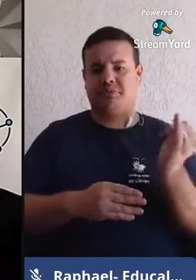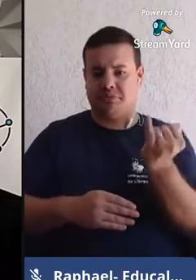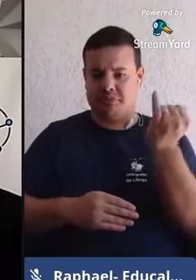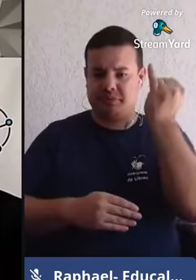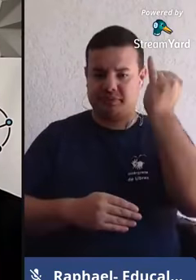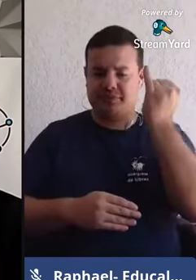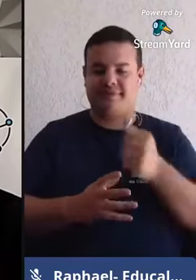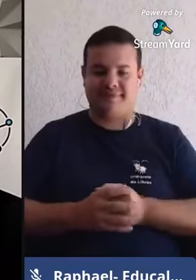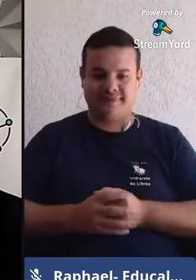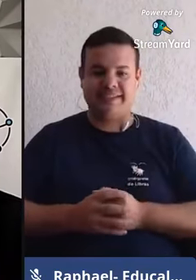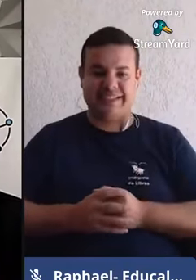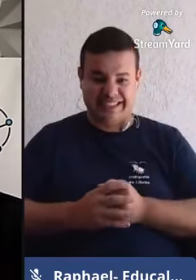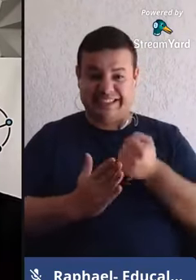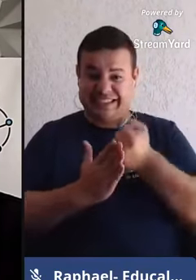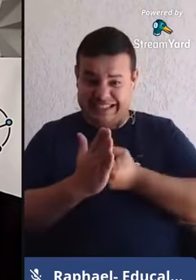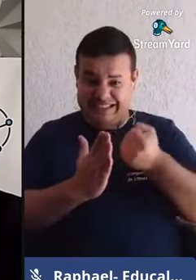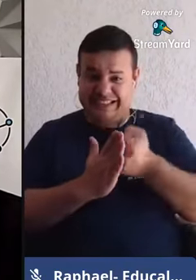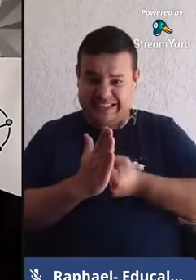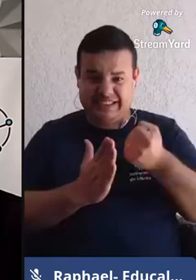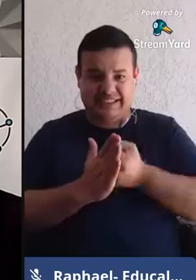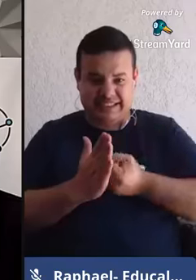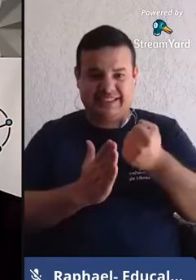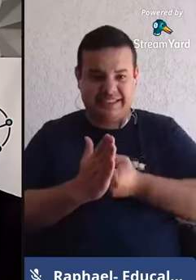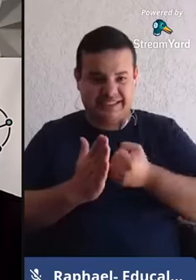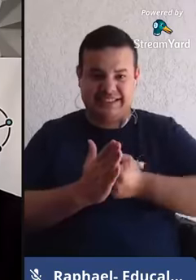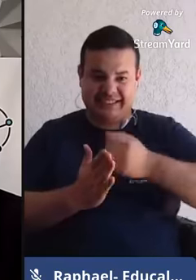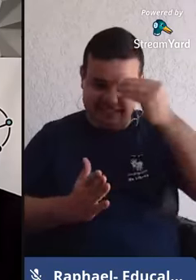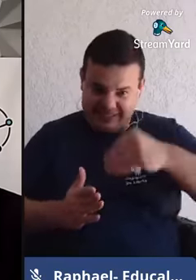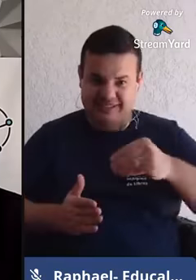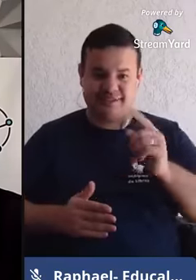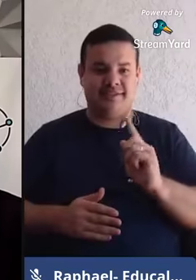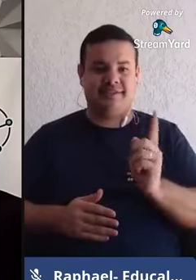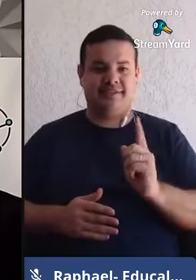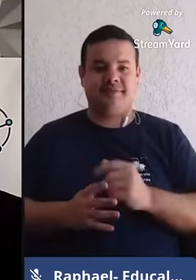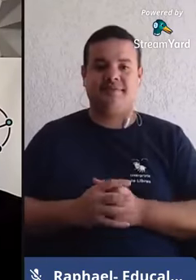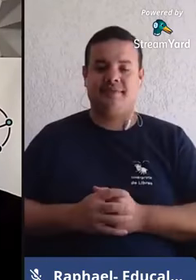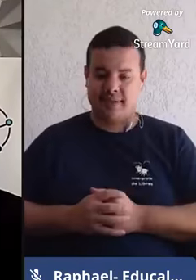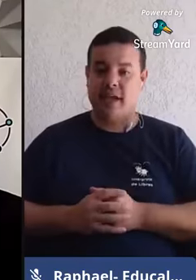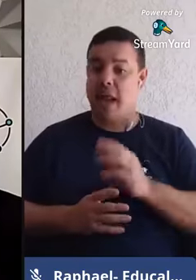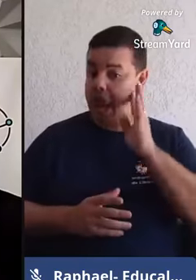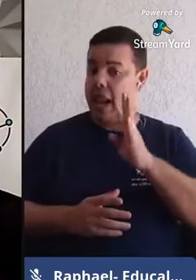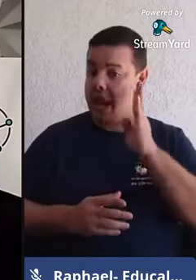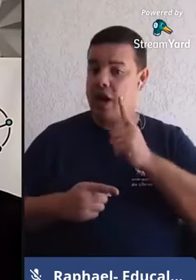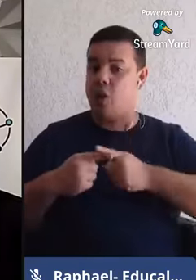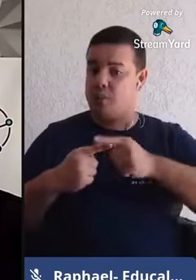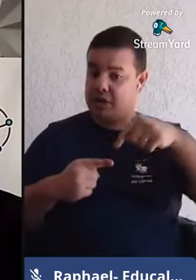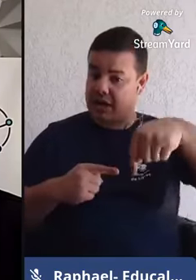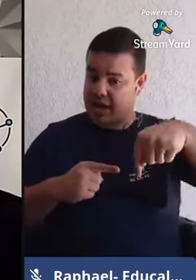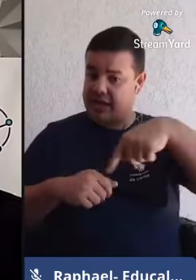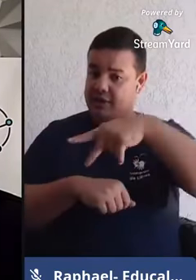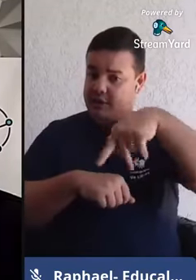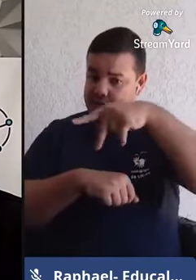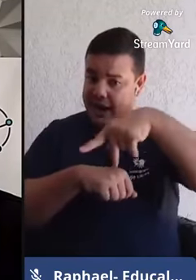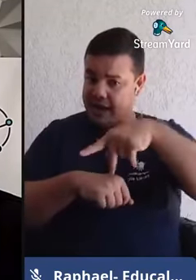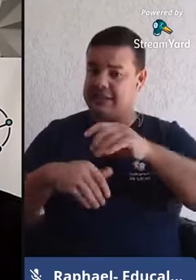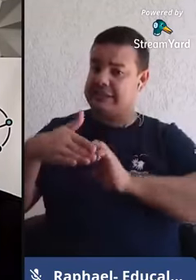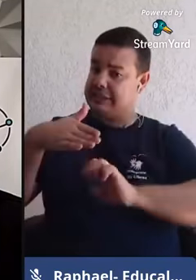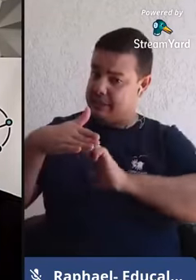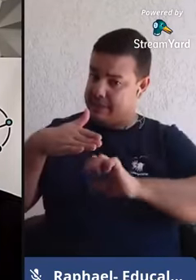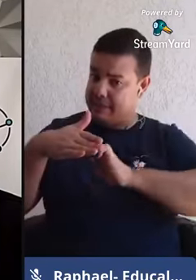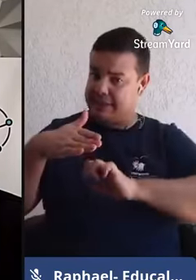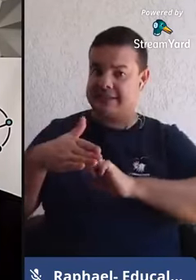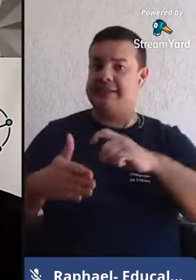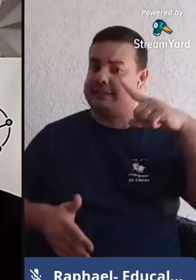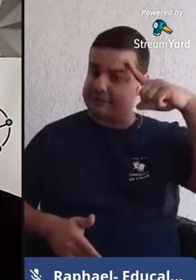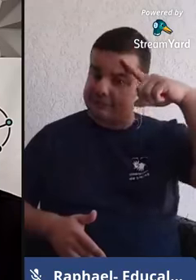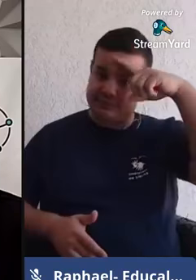persistência. Não, mas é muito legal, porque empreender nesse país não é para qualquer um, não. Bom, vamos